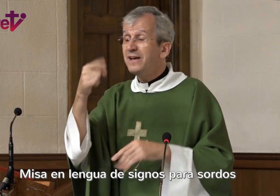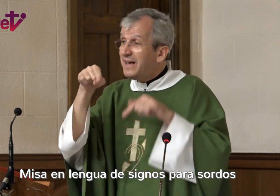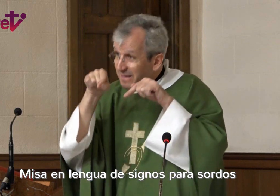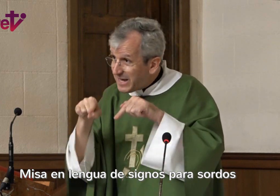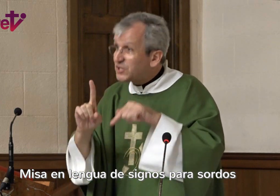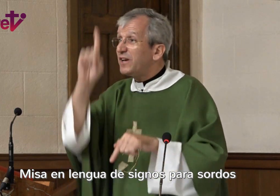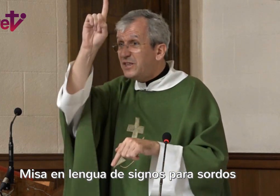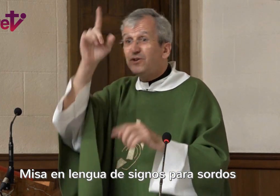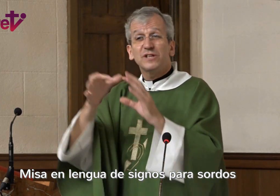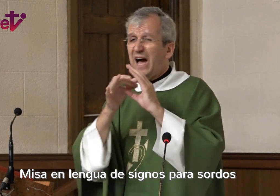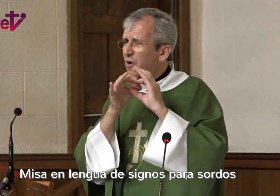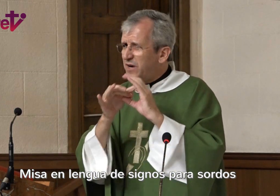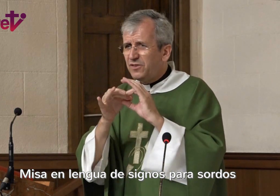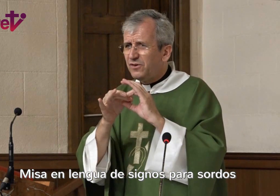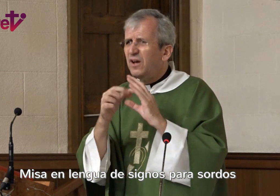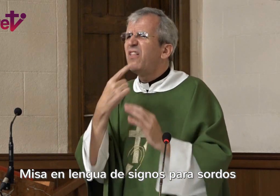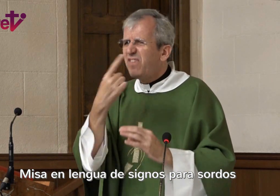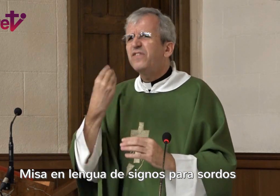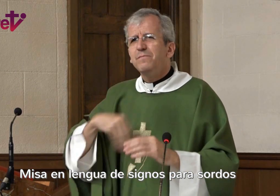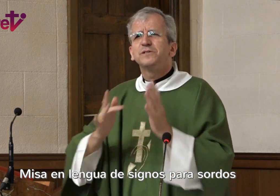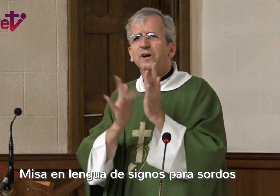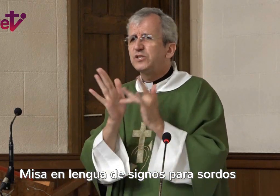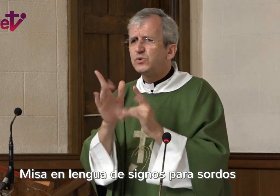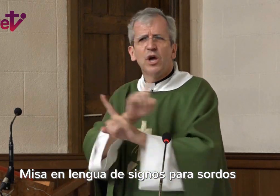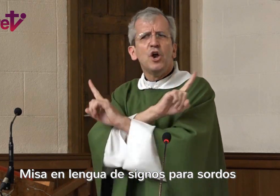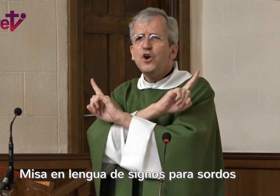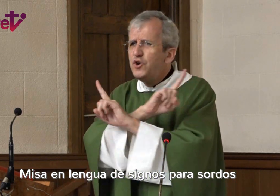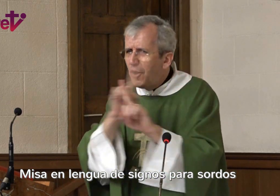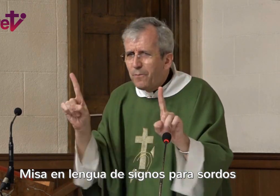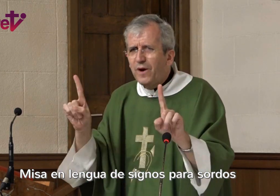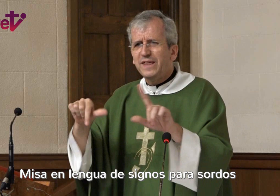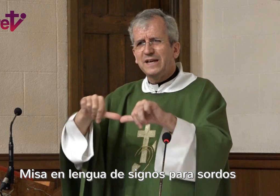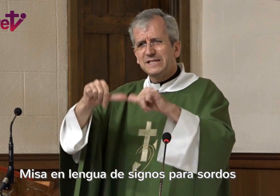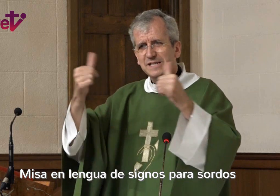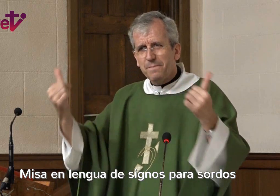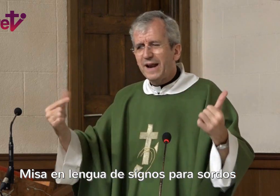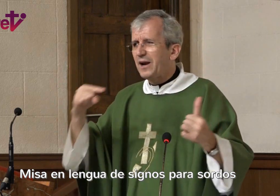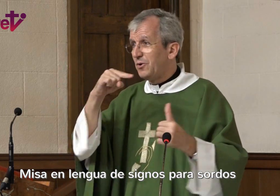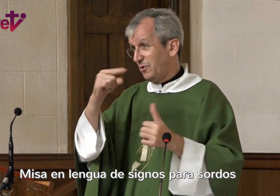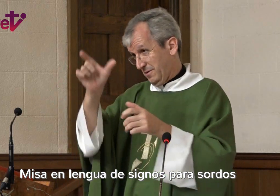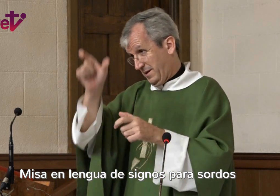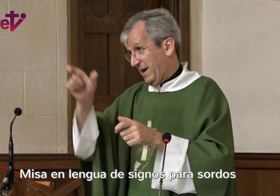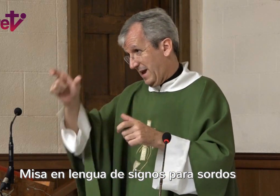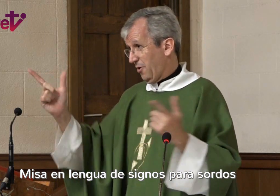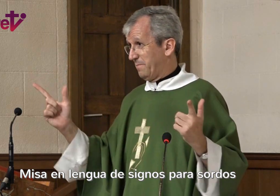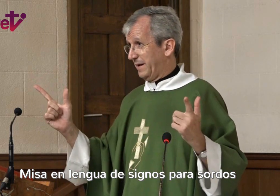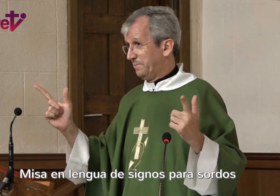Dios y eso que Dios ha unido dice el mismo Jesús no puede separarlo el hombre